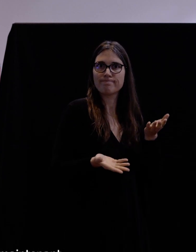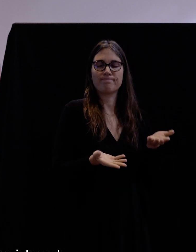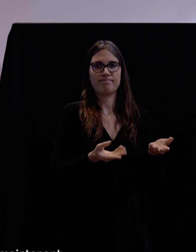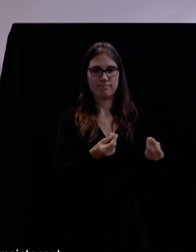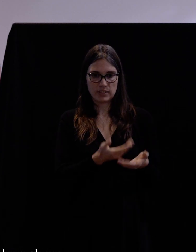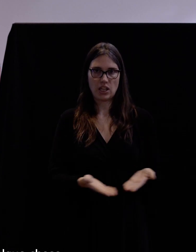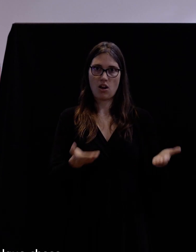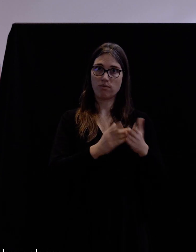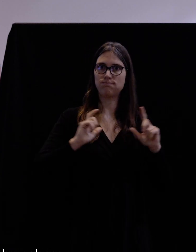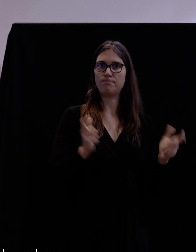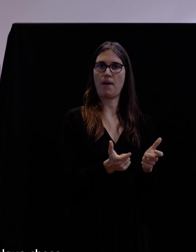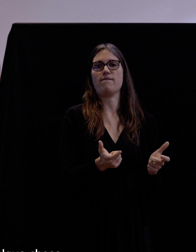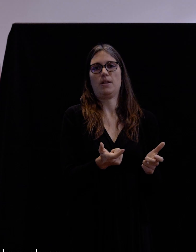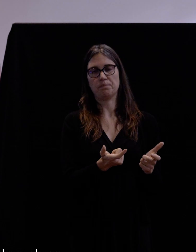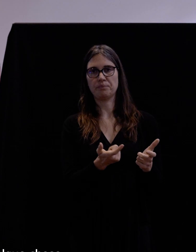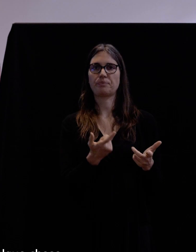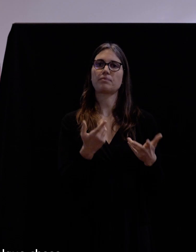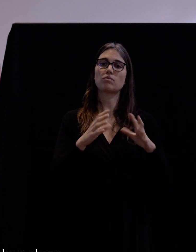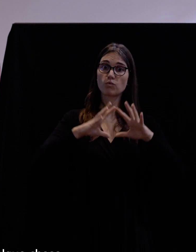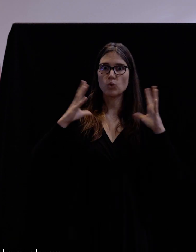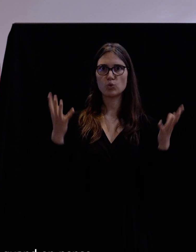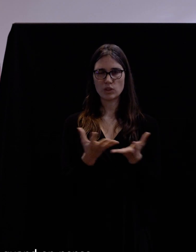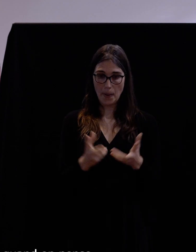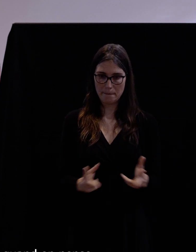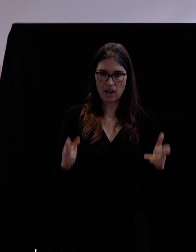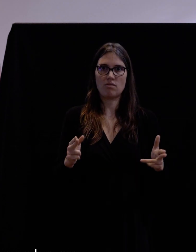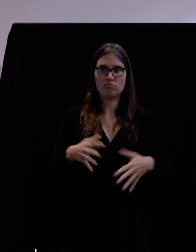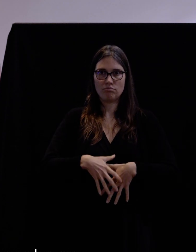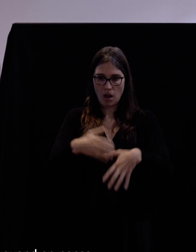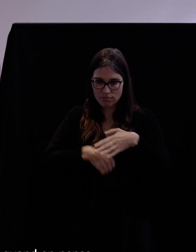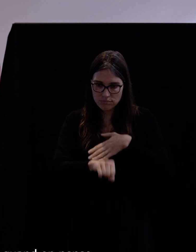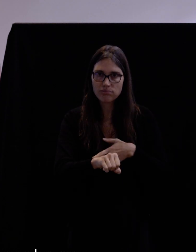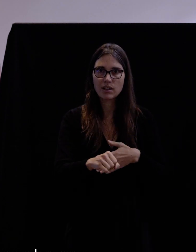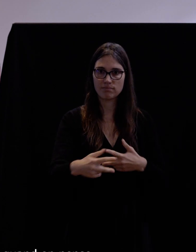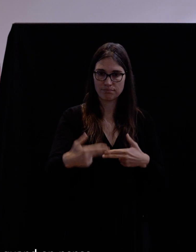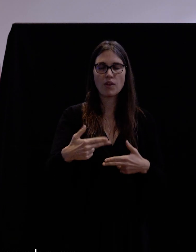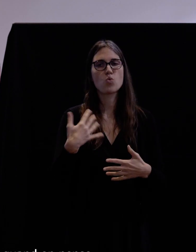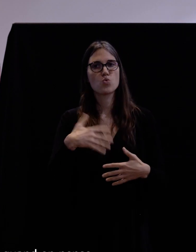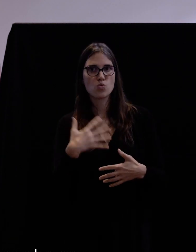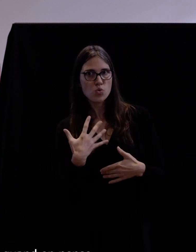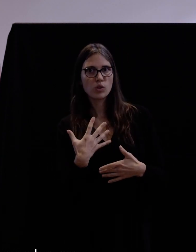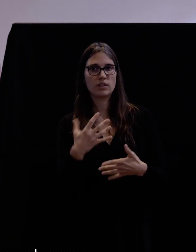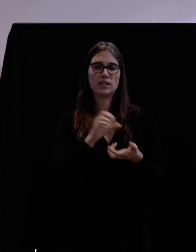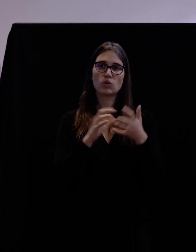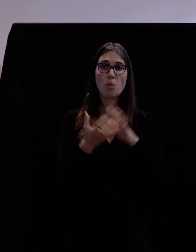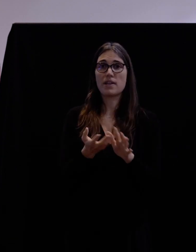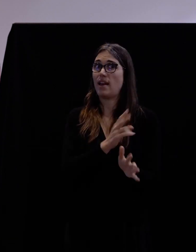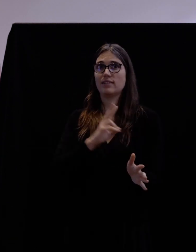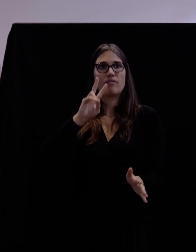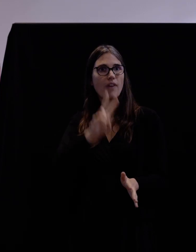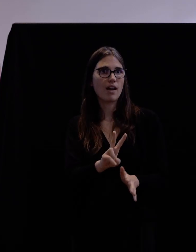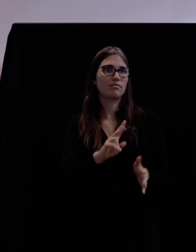fait le diagnostic, soit suspecte quelque chose, mais enfin ça reste quand même un choc. Sous le temps que nous, quand on pense au diagnostic, on dit aux parents,